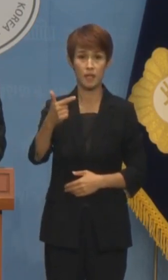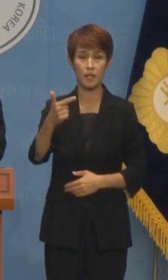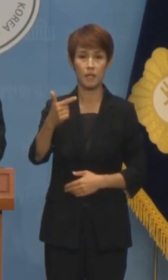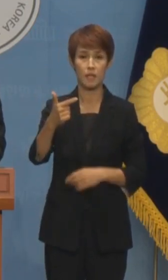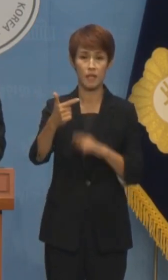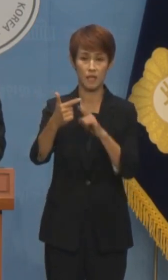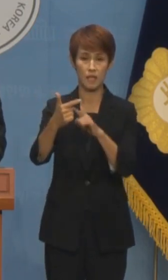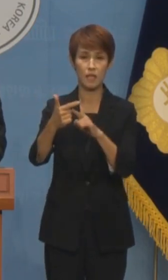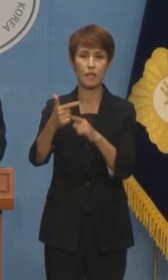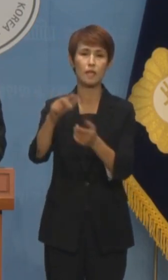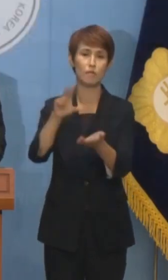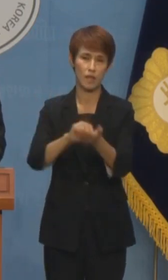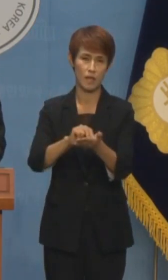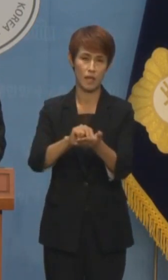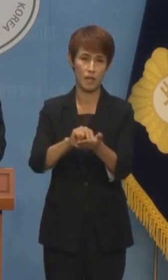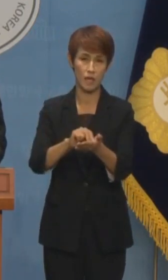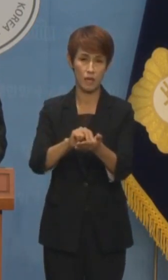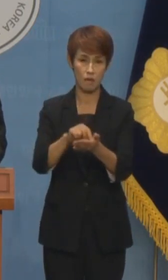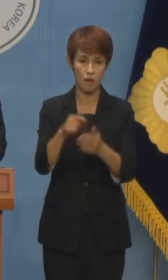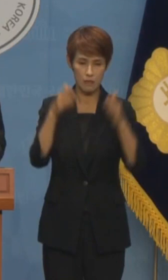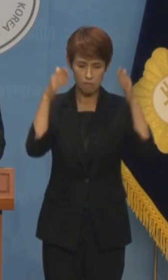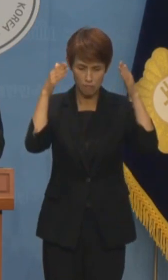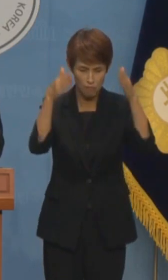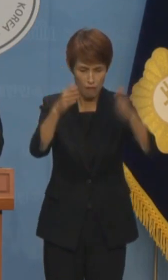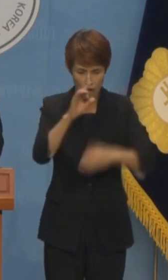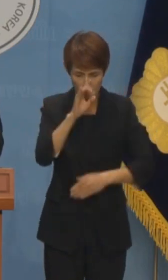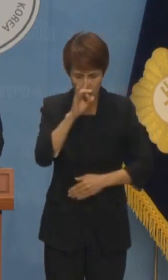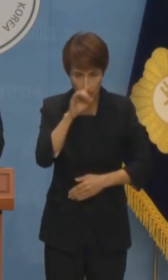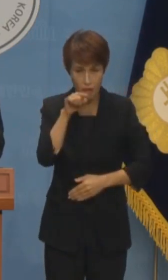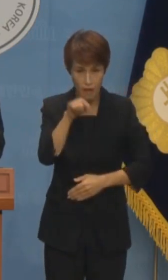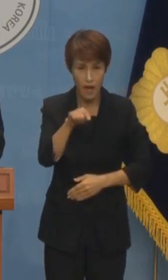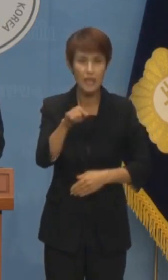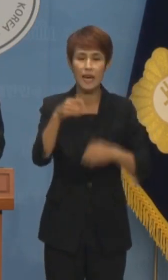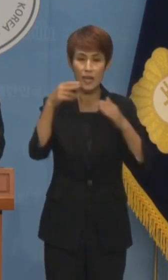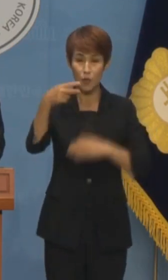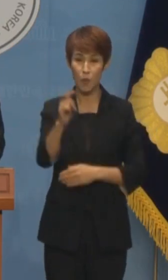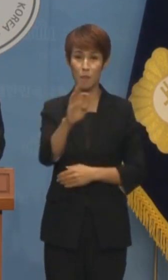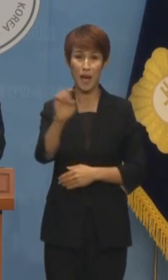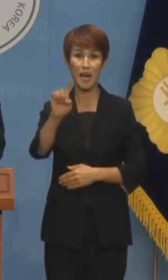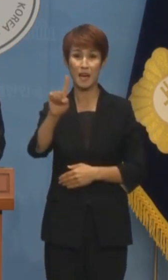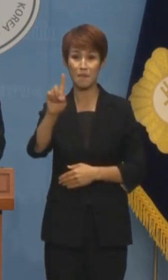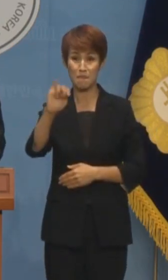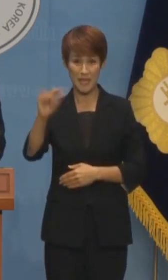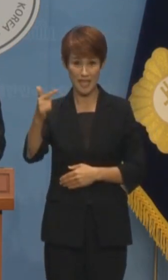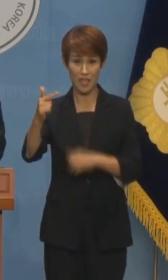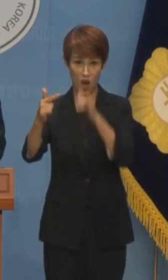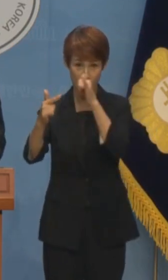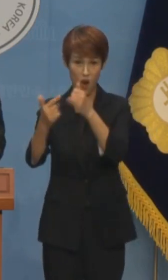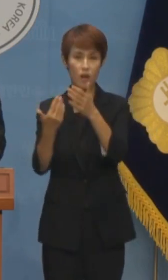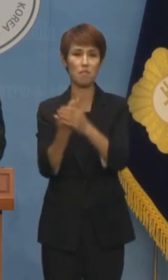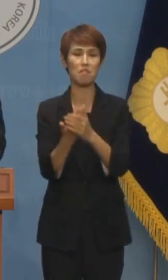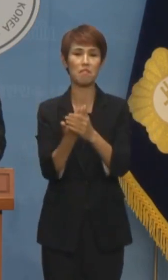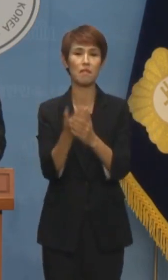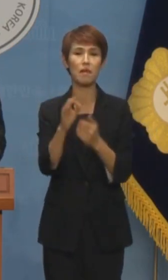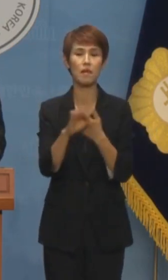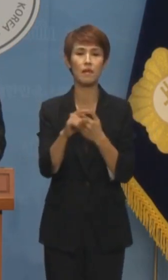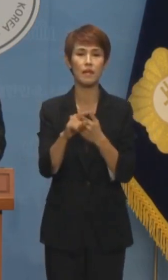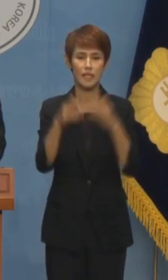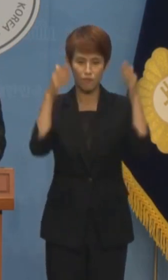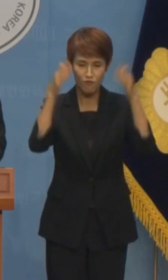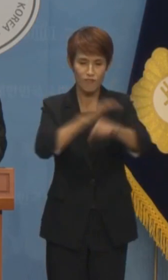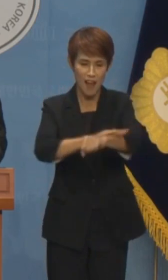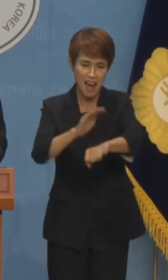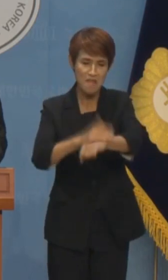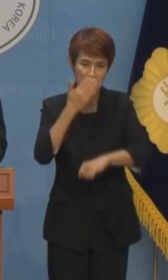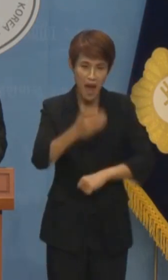집중력과 동기부여에 영향을 준다는 원리로 ADHD 치료제는 도파민 수치를 늘리는